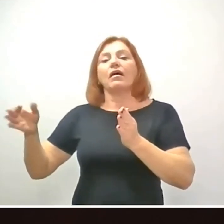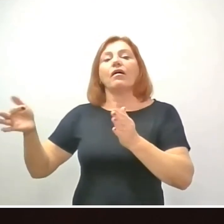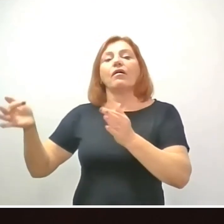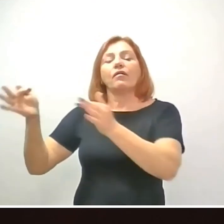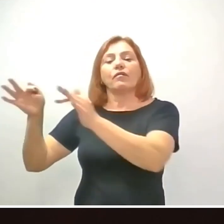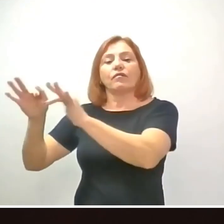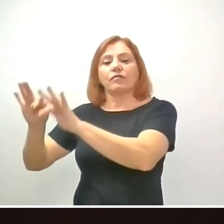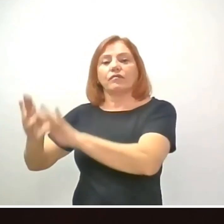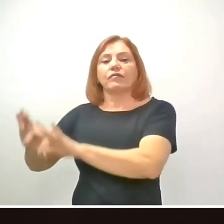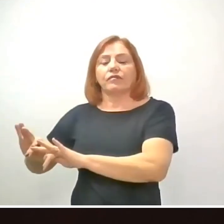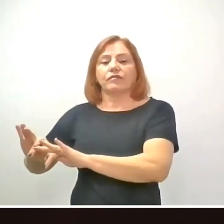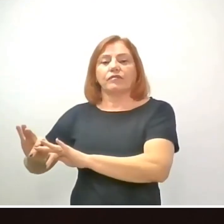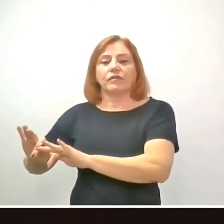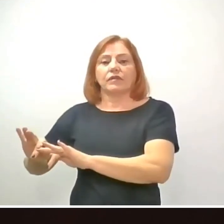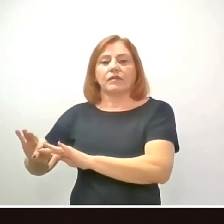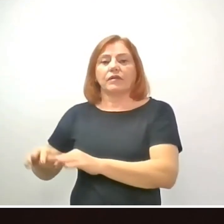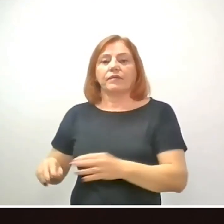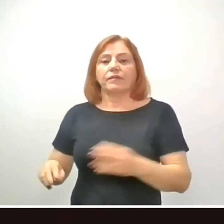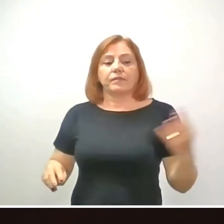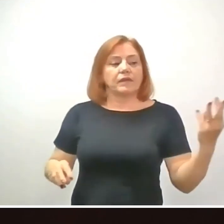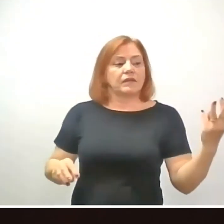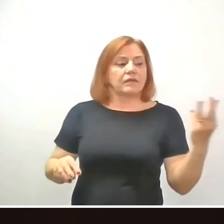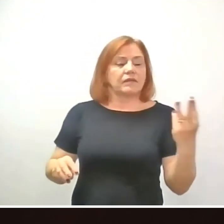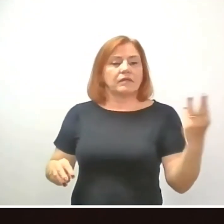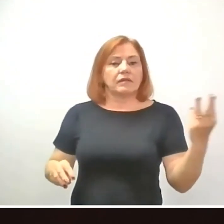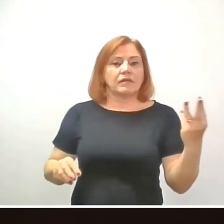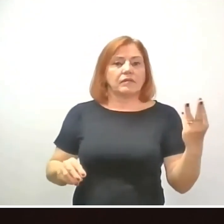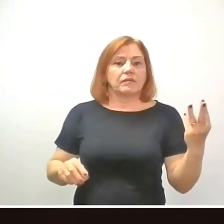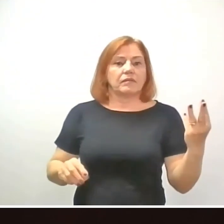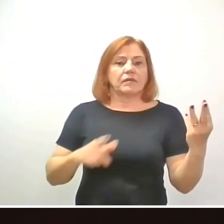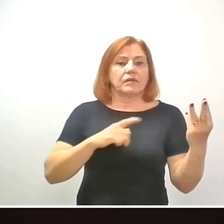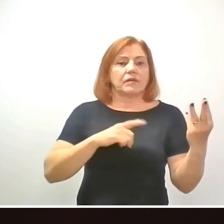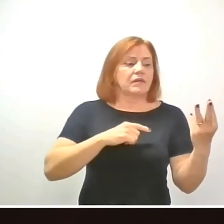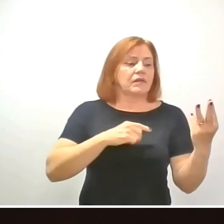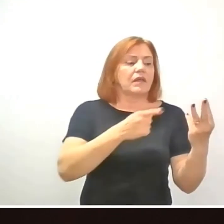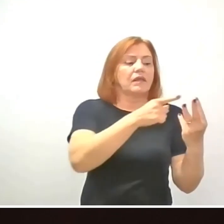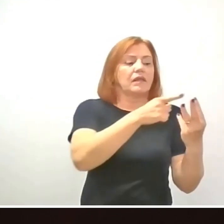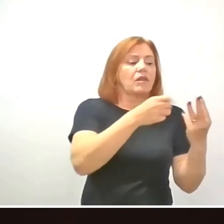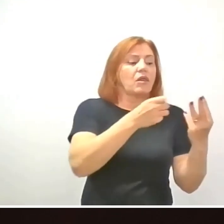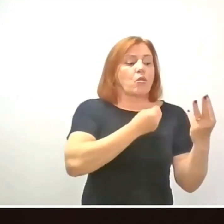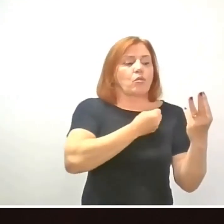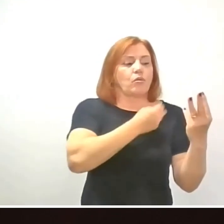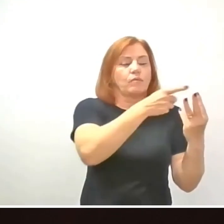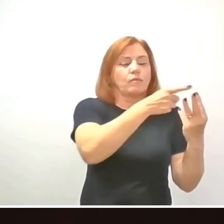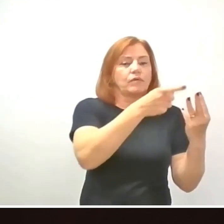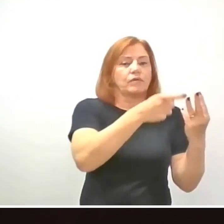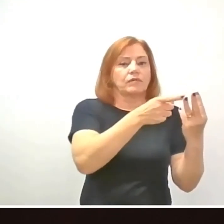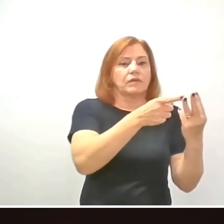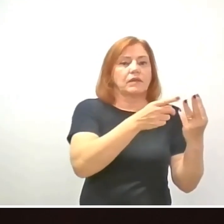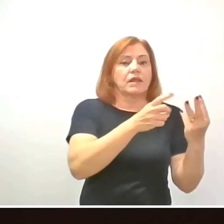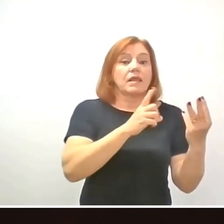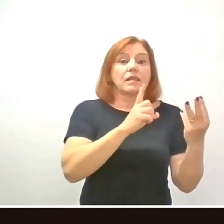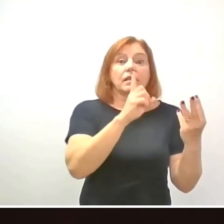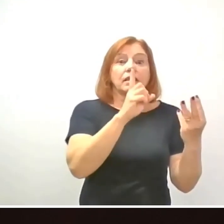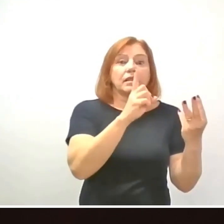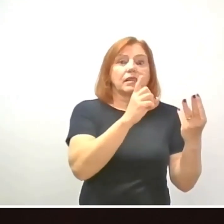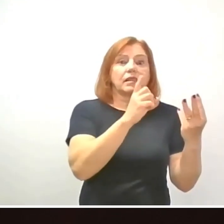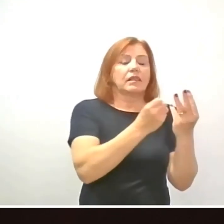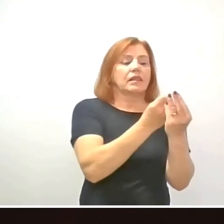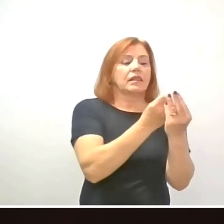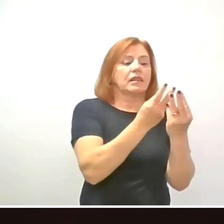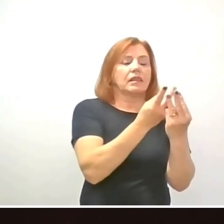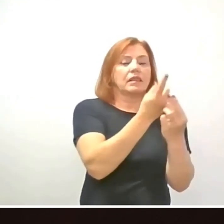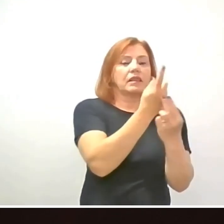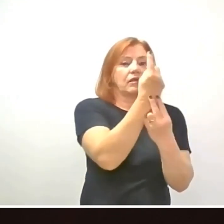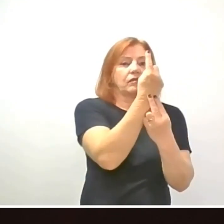número 3, e as 4 últimas, número 4. O número 3 representa o Deus triuno, e o número 4 representa o homem,